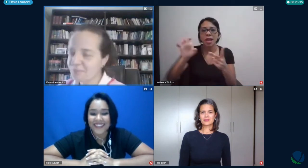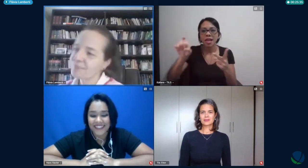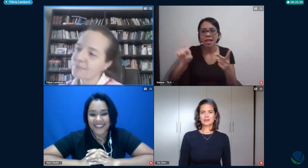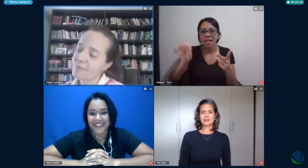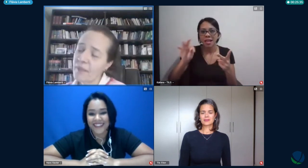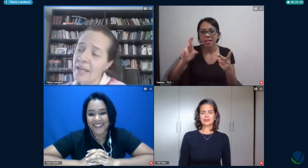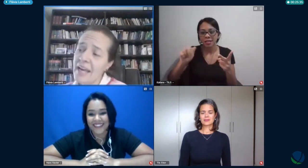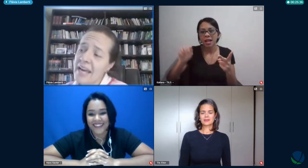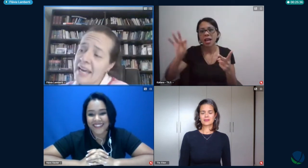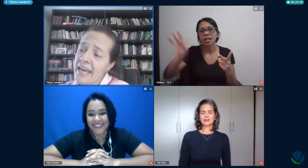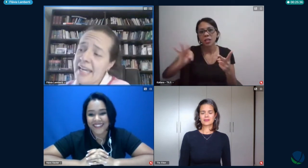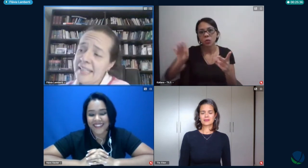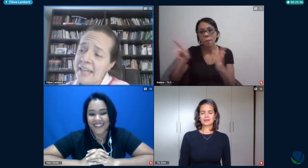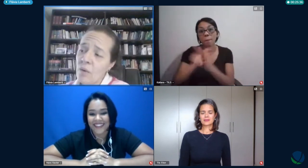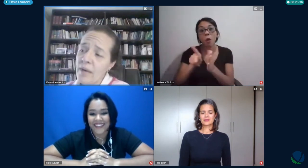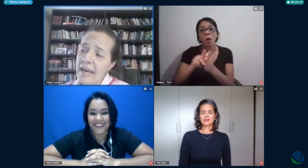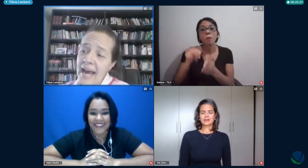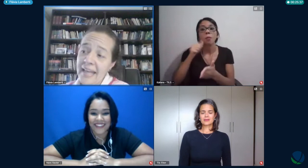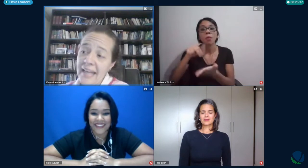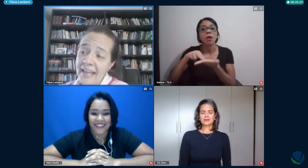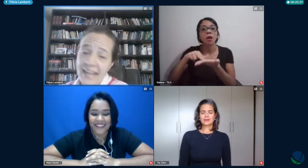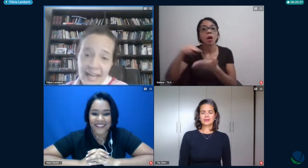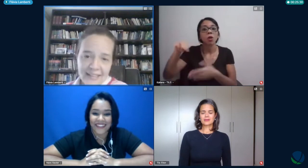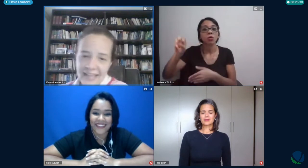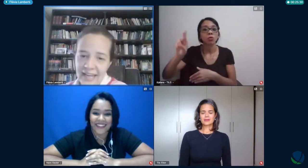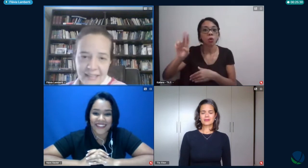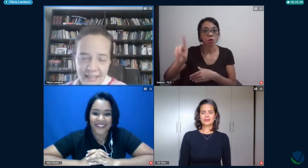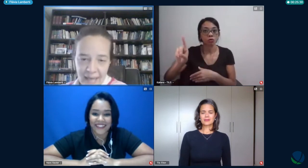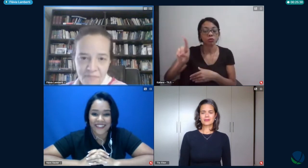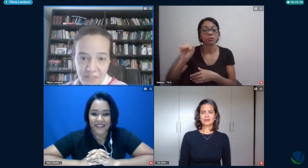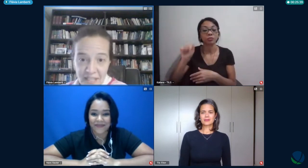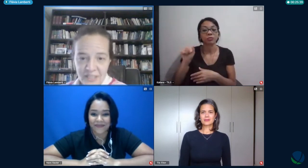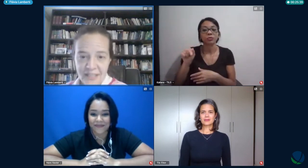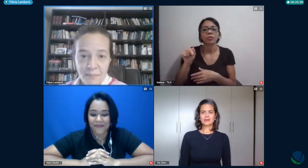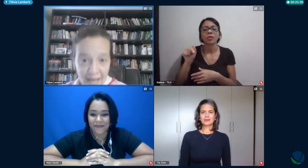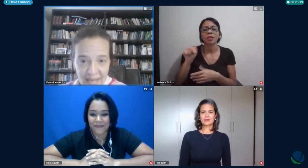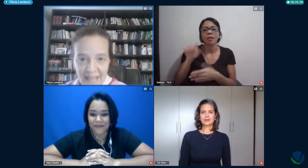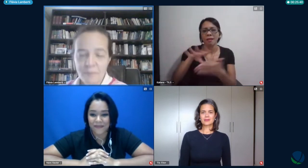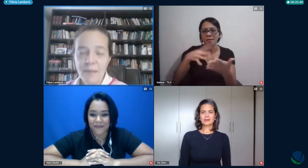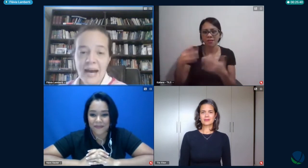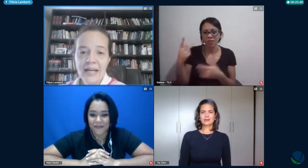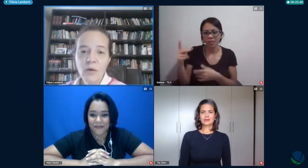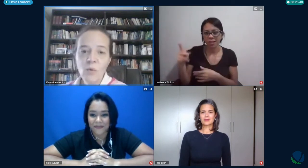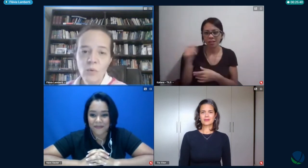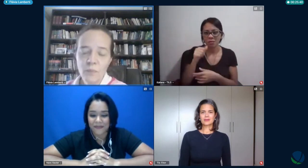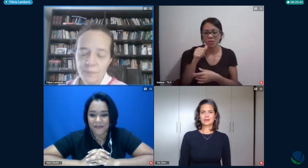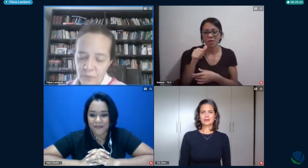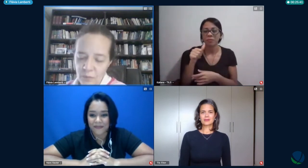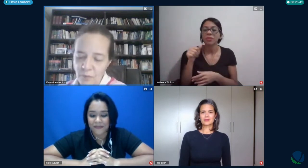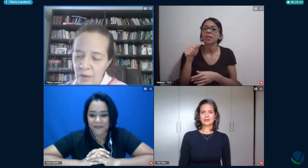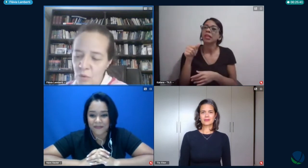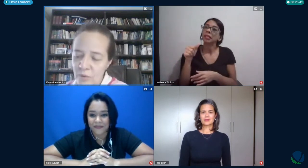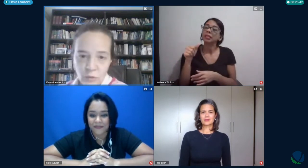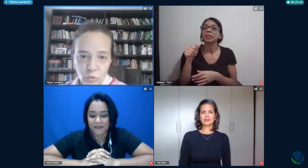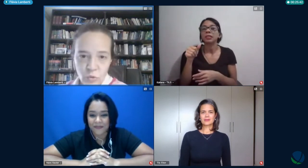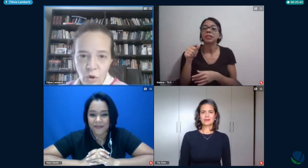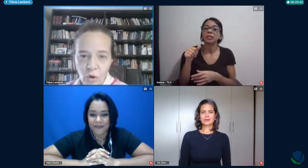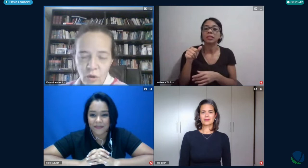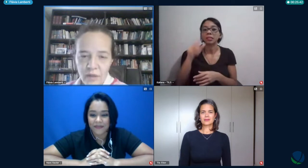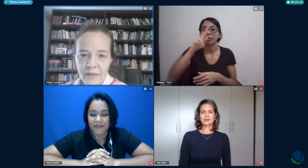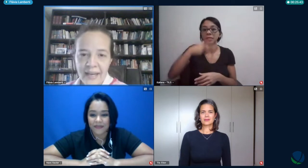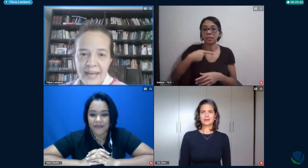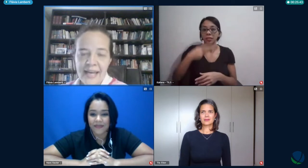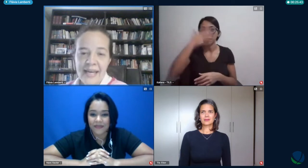Nord. Então, aquela ficha também, para o